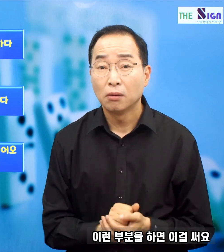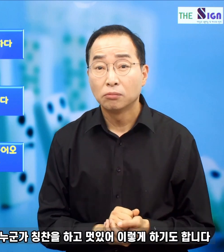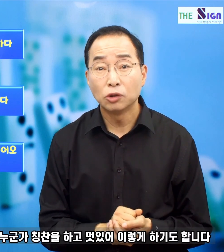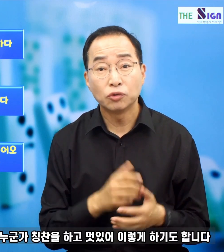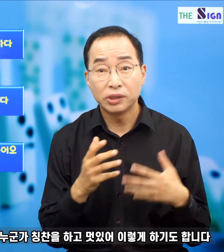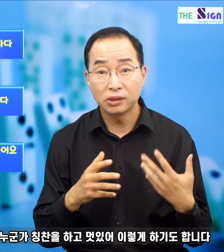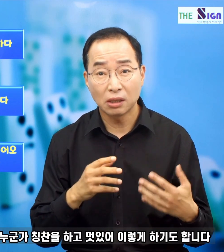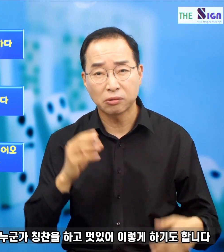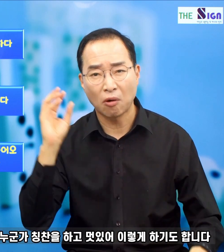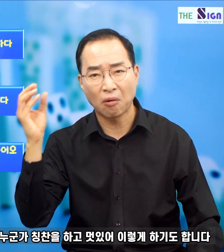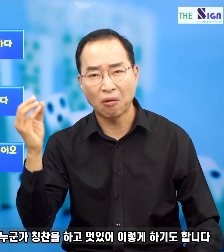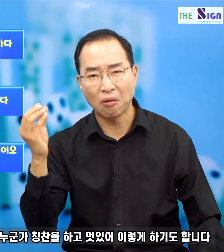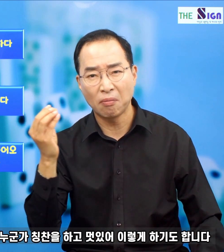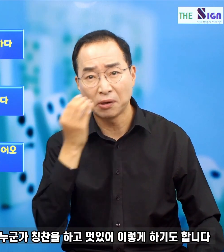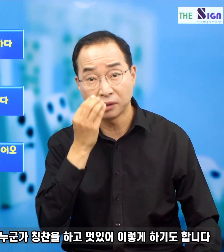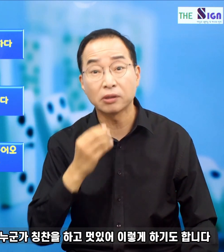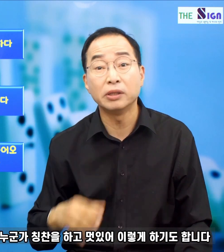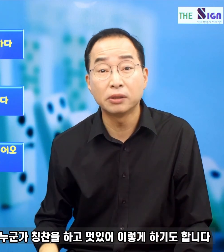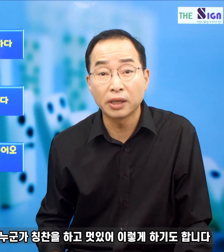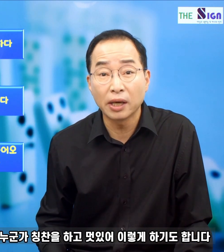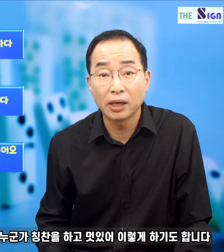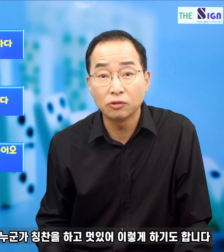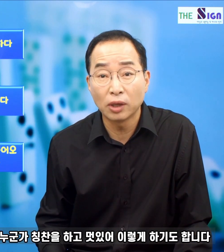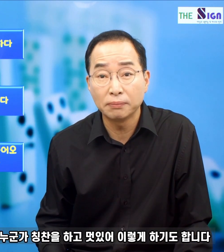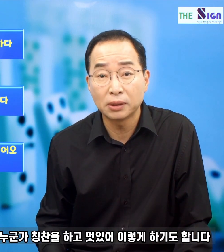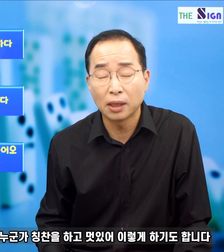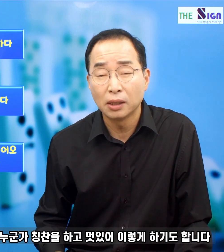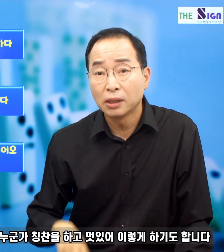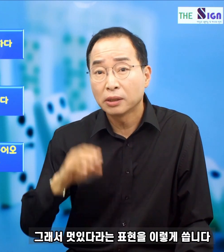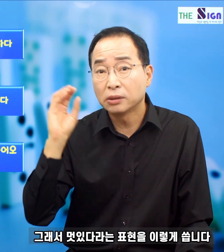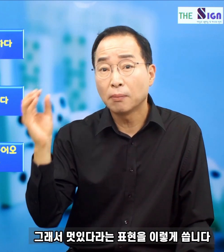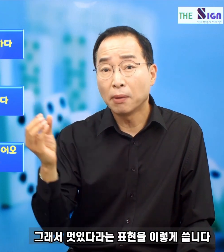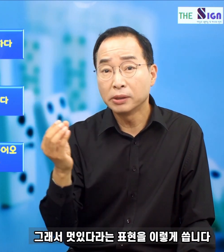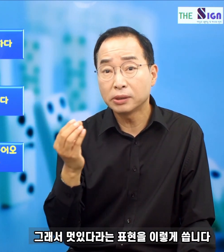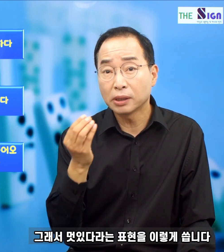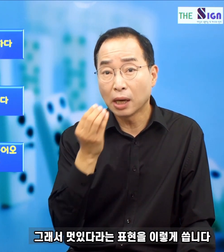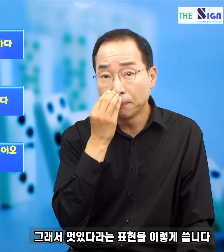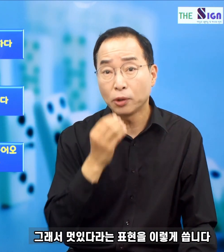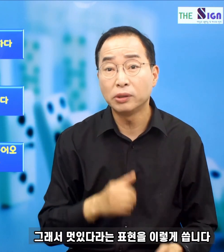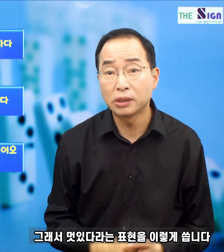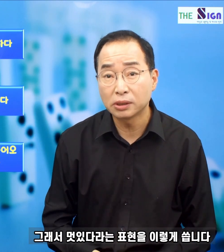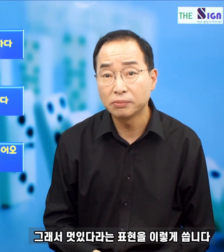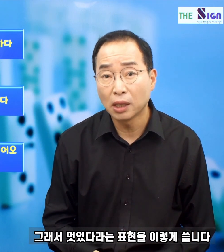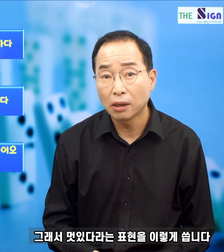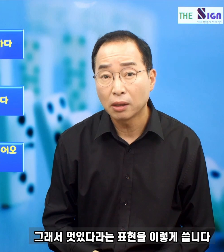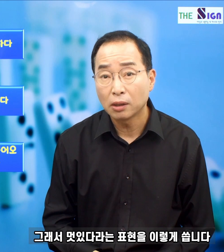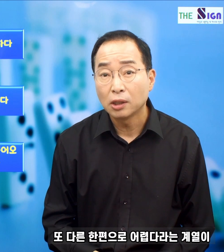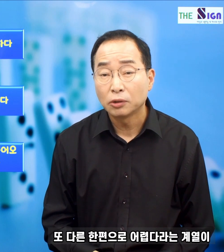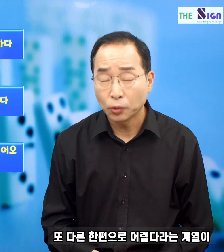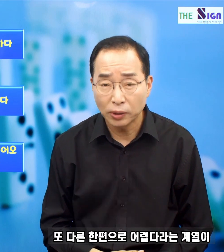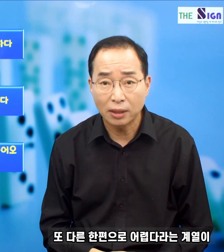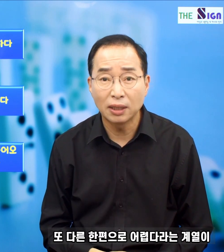물론 누구 칭찬 멋있어 이렇게 하기도 합니다. 그래서 멋있다라는 표현을 이렇게 씁니다. 또 다른